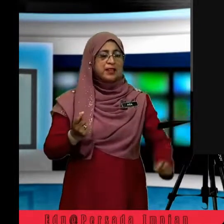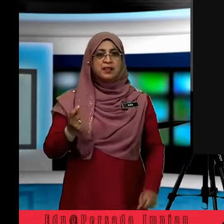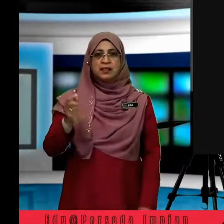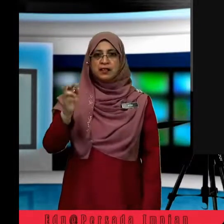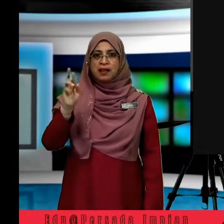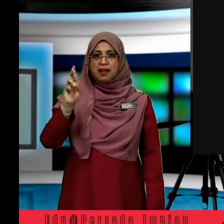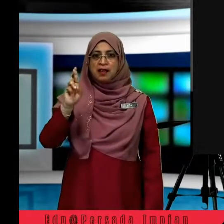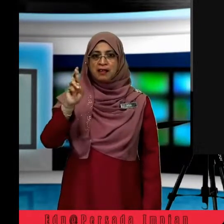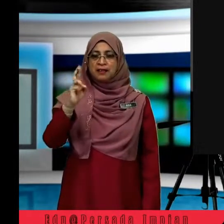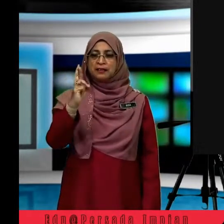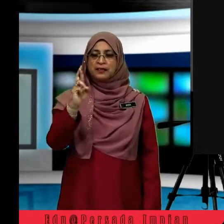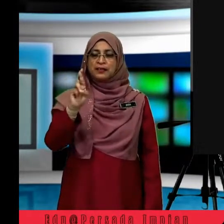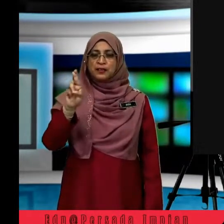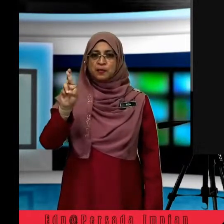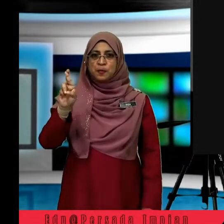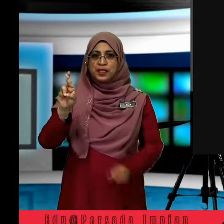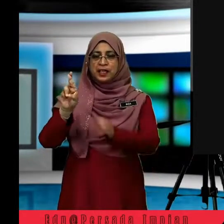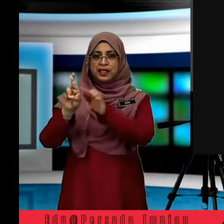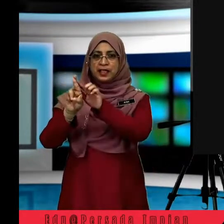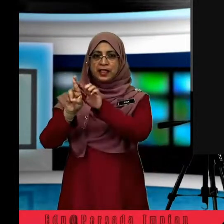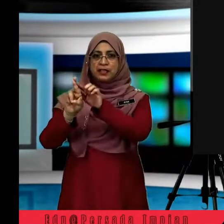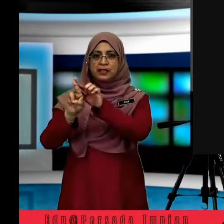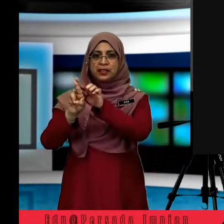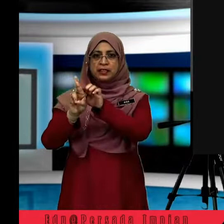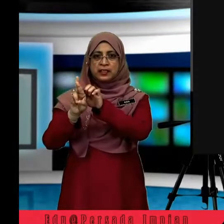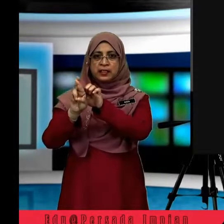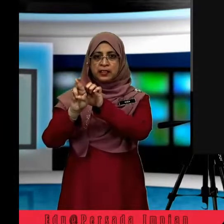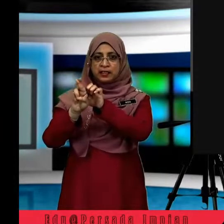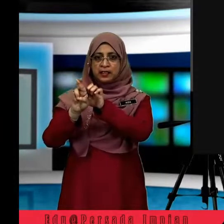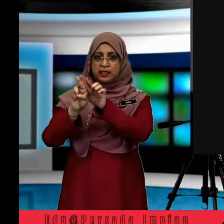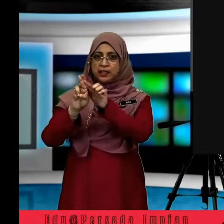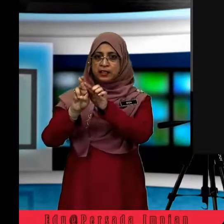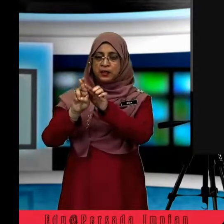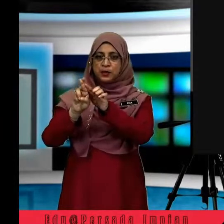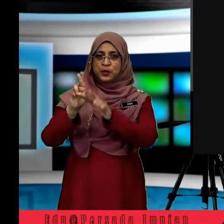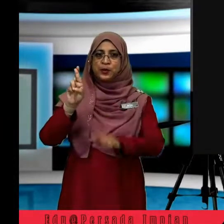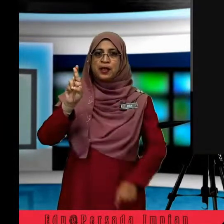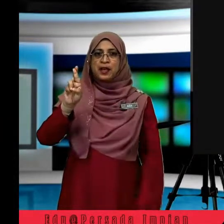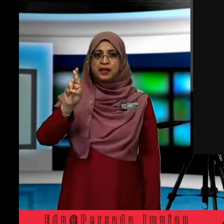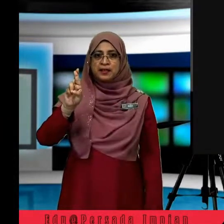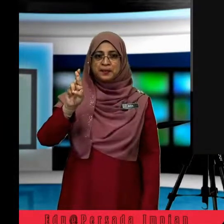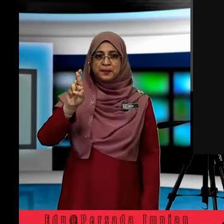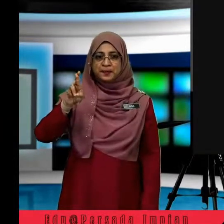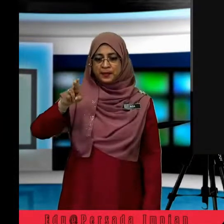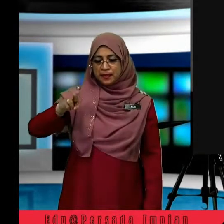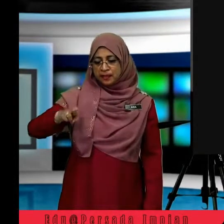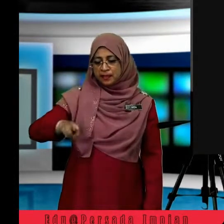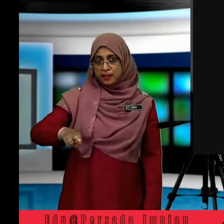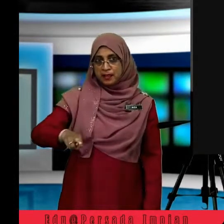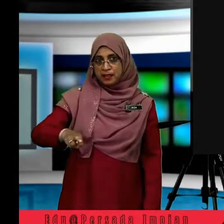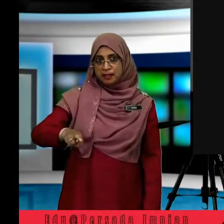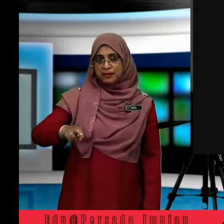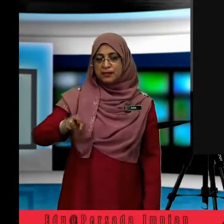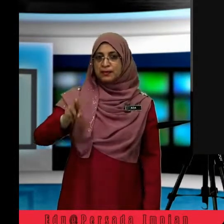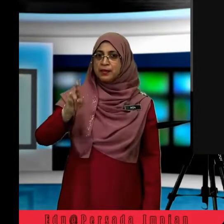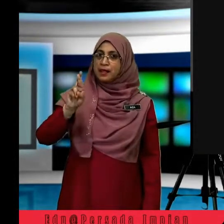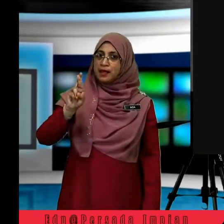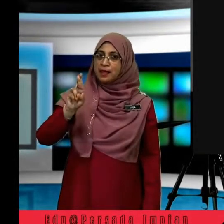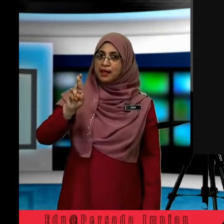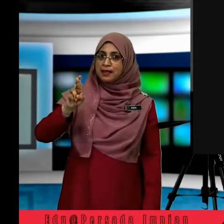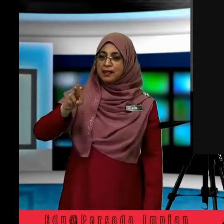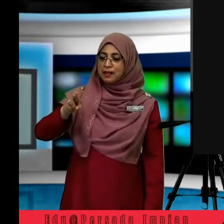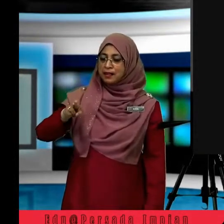khasnya are hilangkan dari tengah di jari telunjuk er rendah